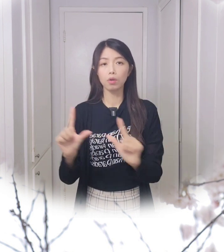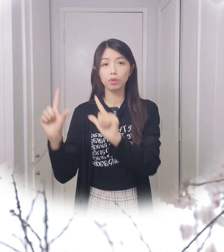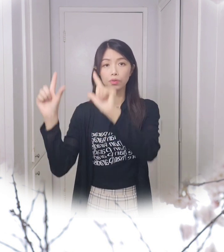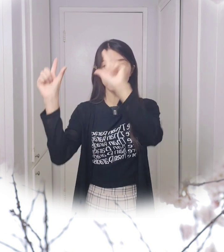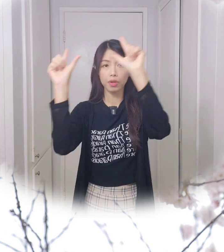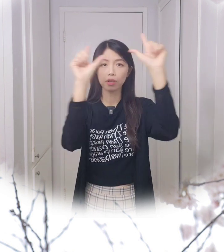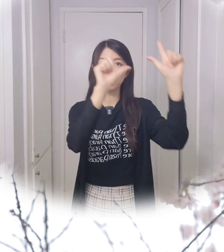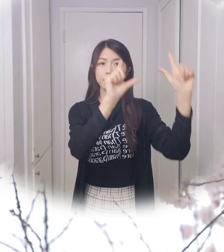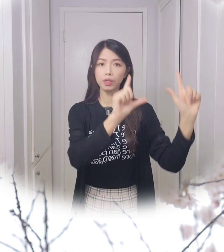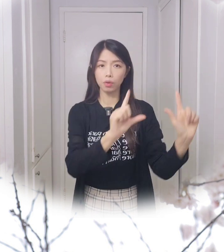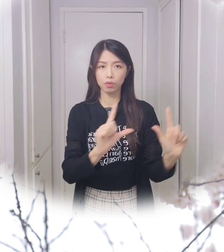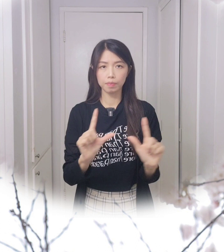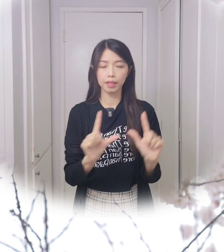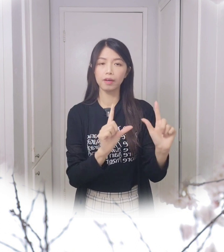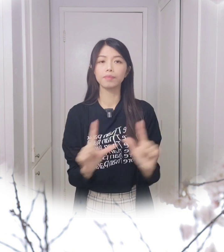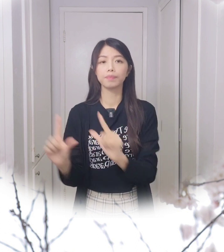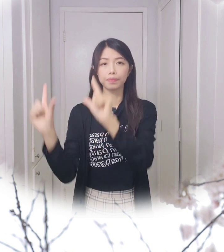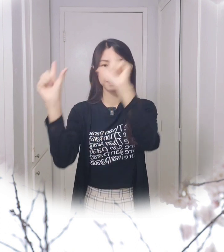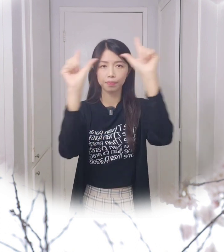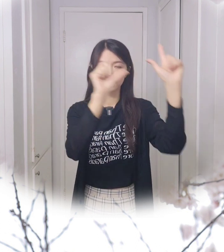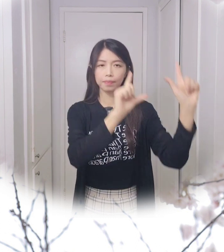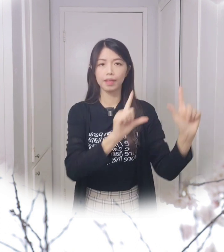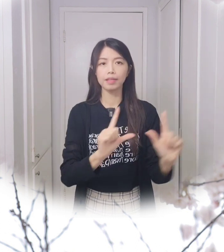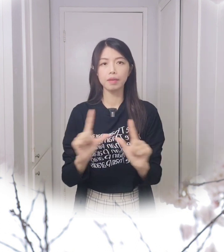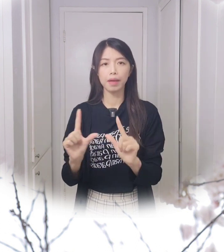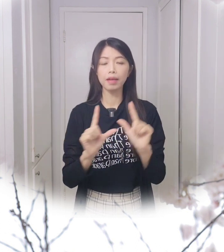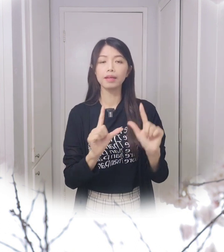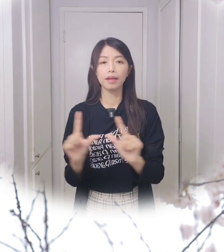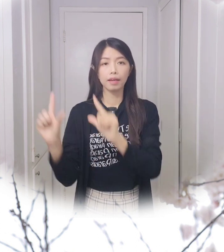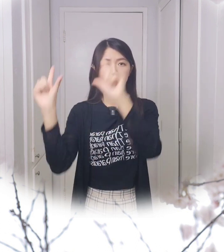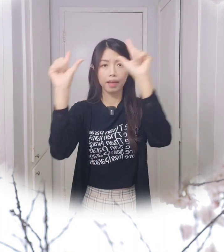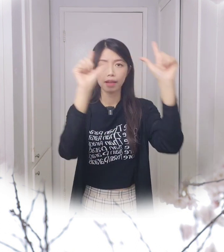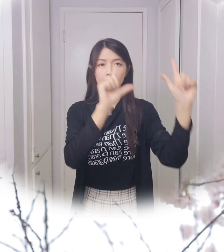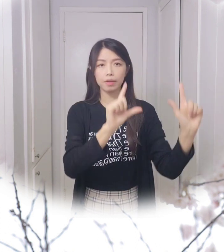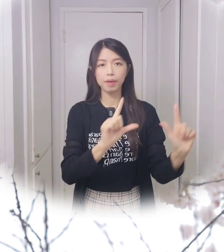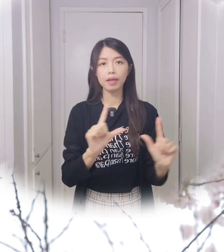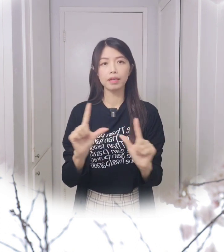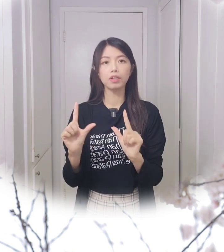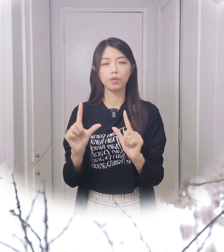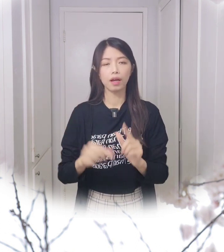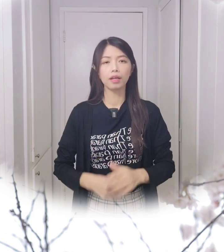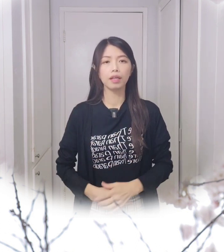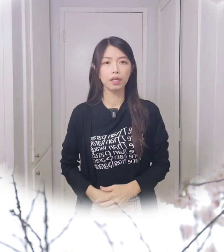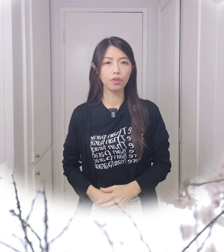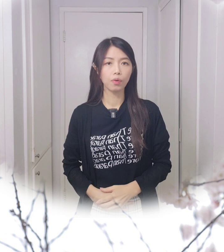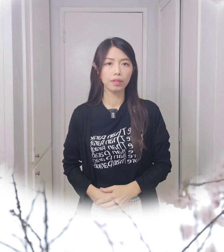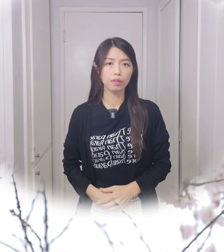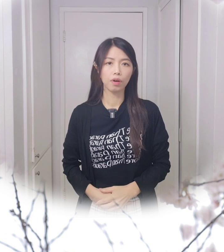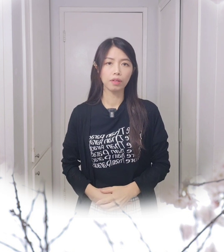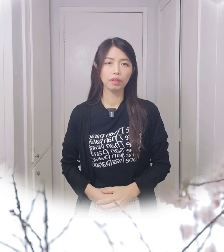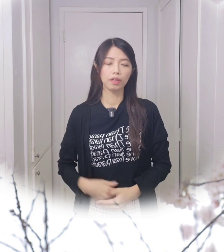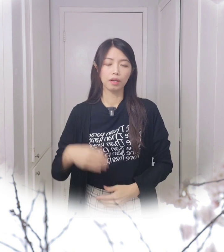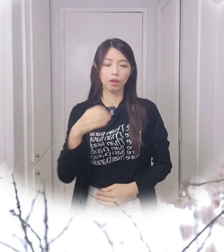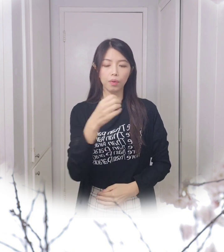얼굴을 중심으로 해서 한 바퀴 돌려주시면 돼요. 내 삶의 내 삶의 이유라 이유라고